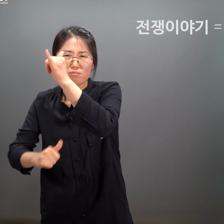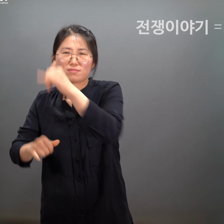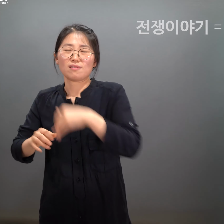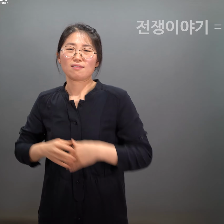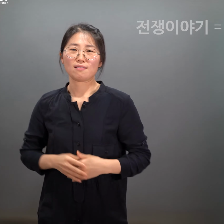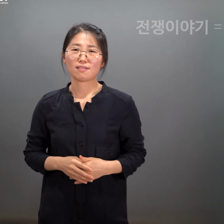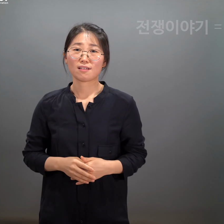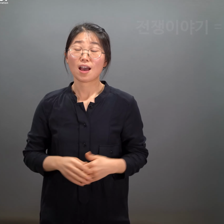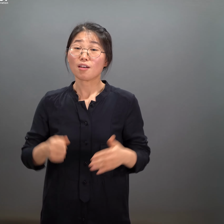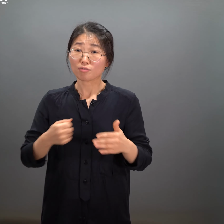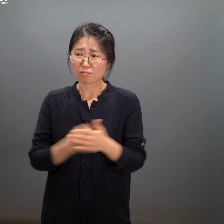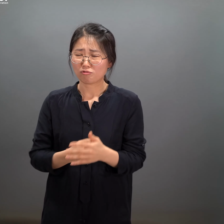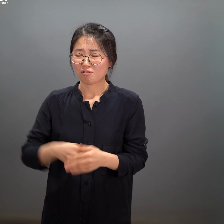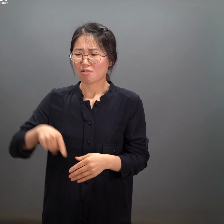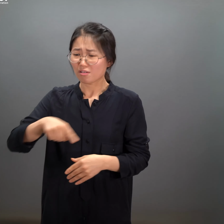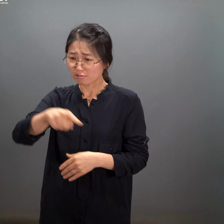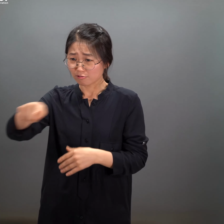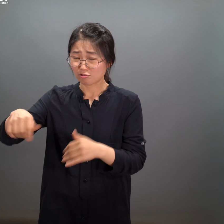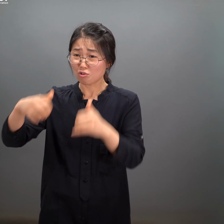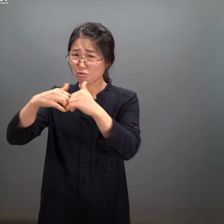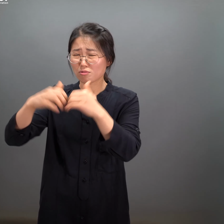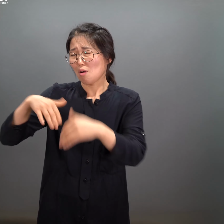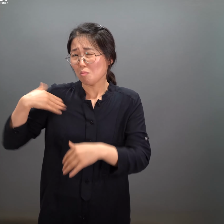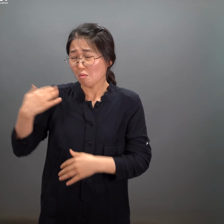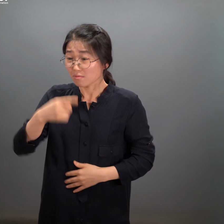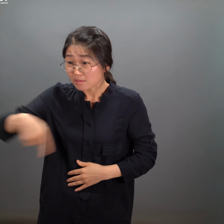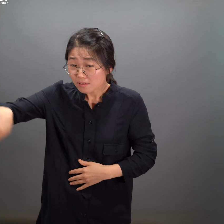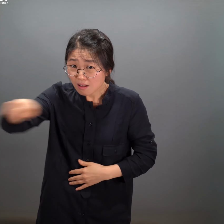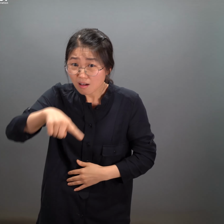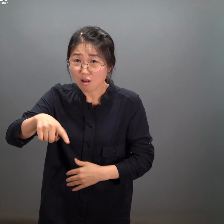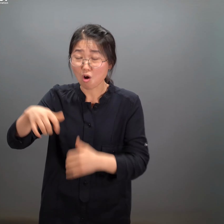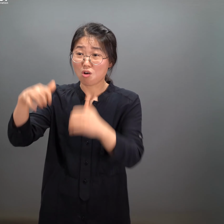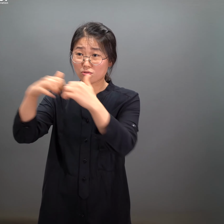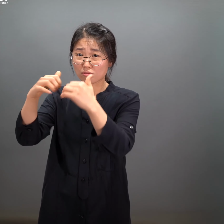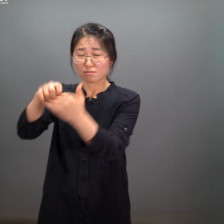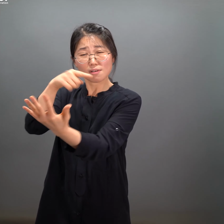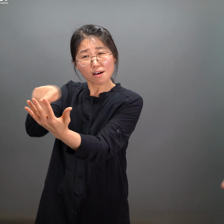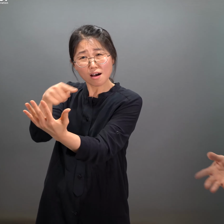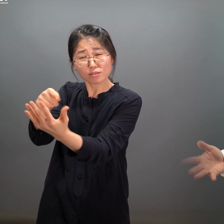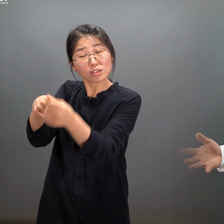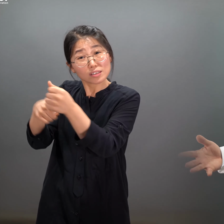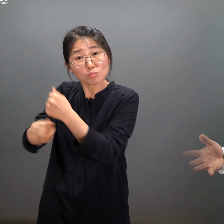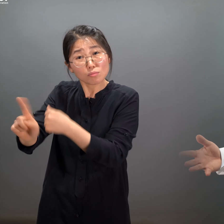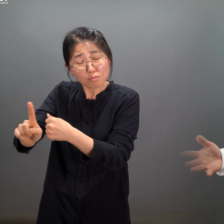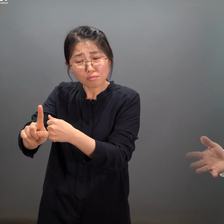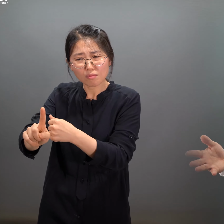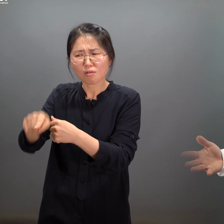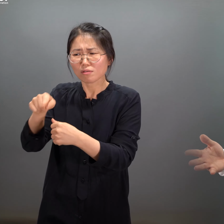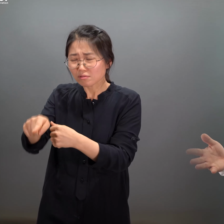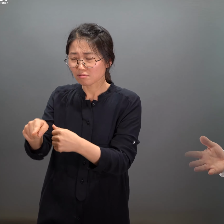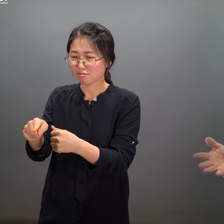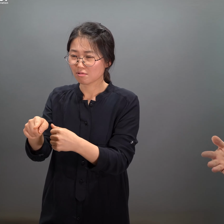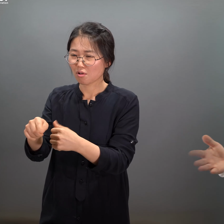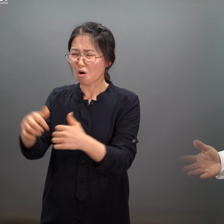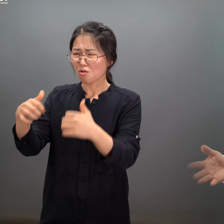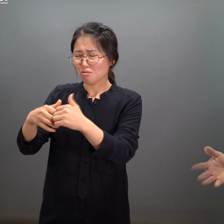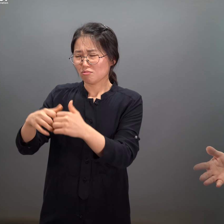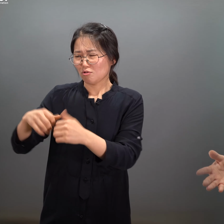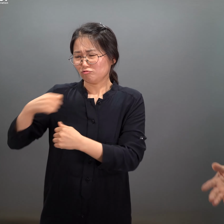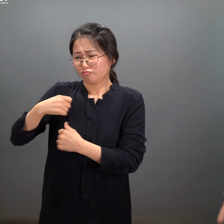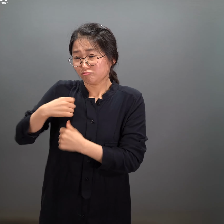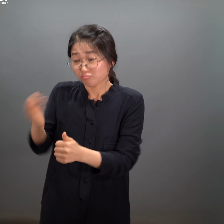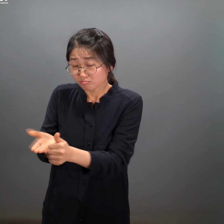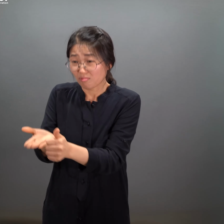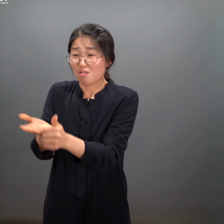역사였습니다. 전쟁을 알지 못하는 이들에게 전쟁을 알게 한다라는 것은 지금 이들을 모두 전쟁의 용사로 키우겠다 뭐 이런